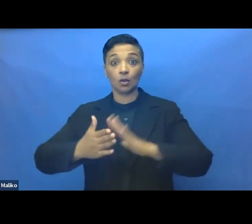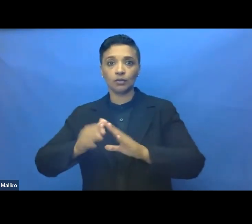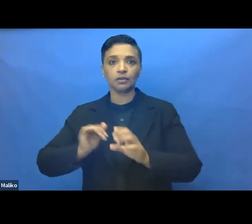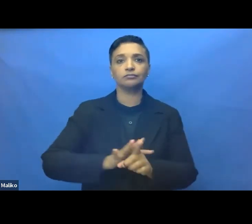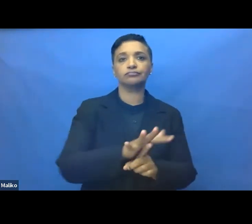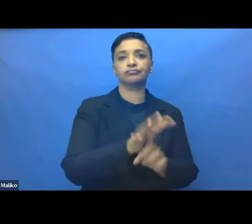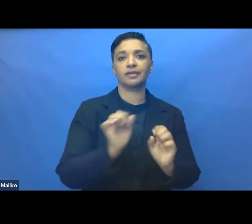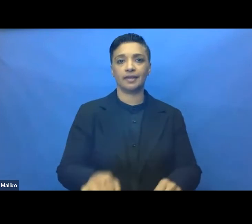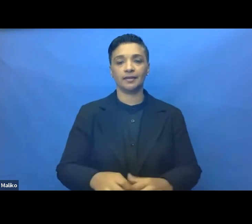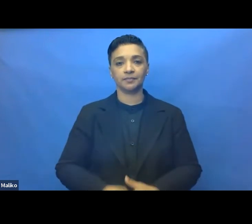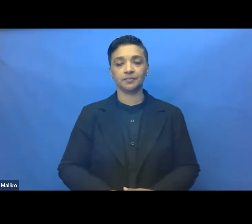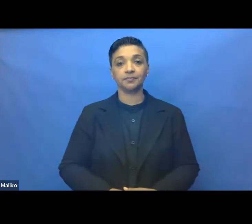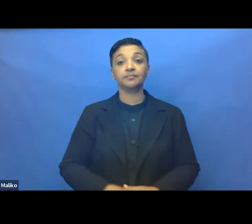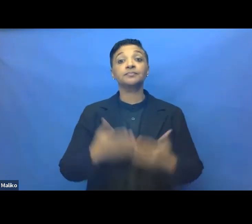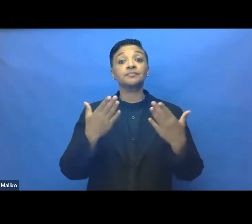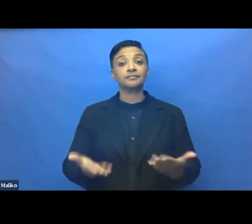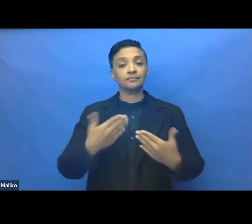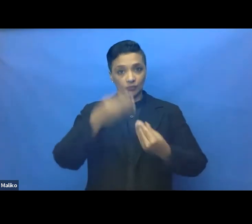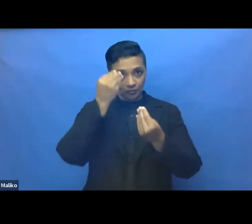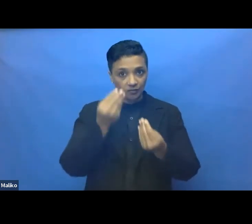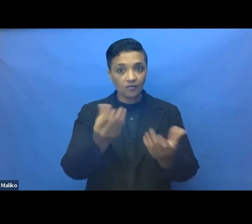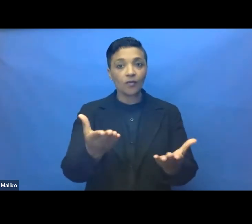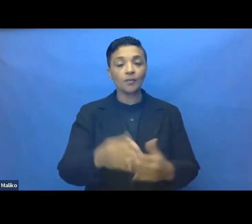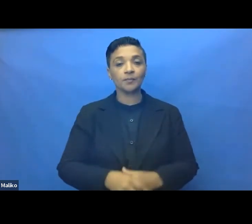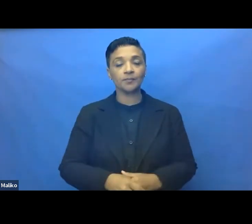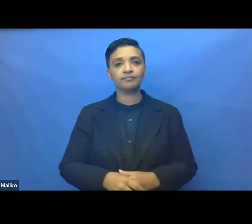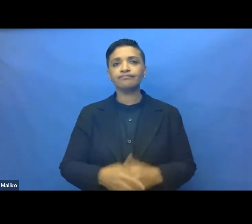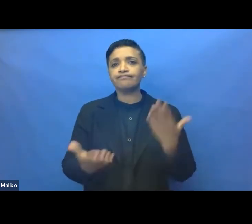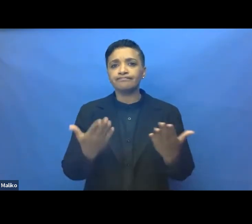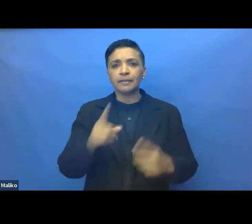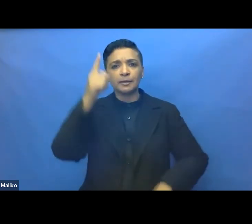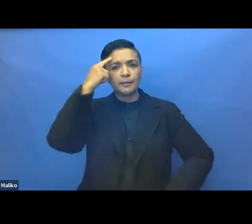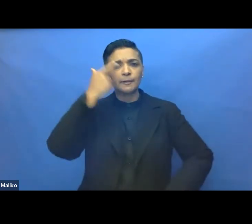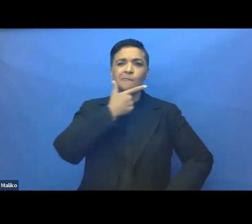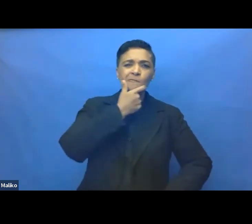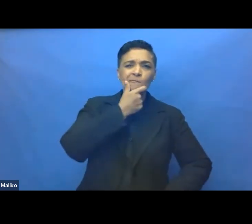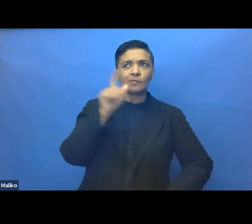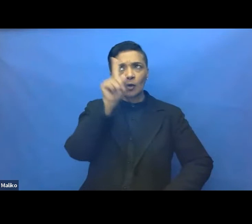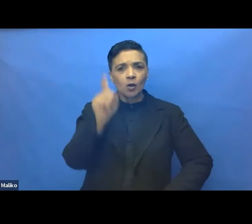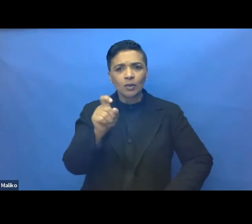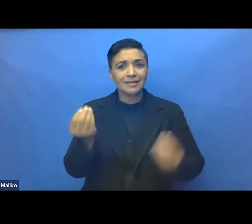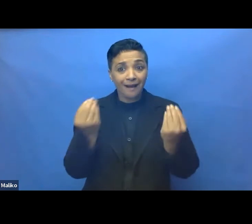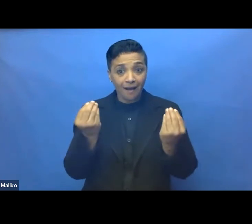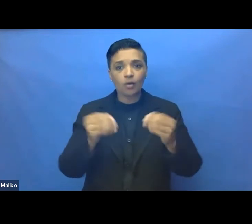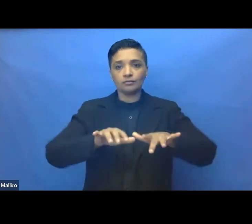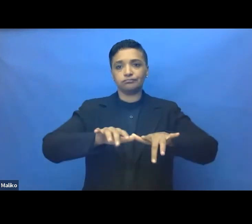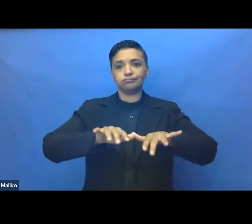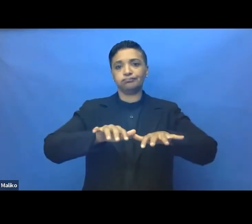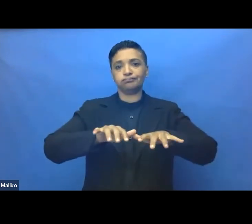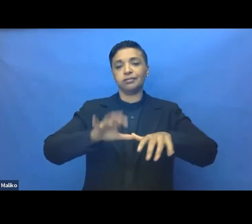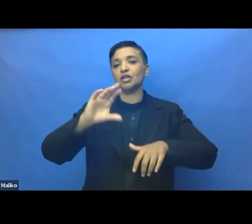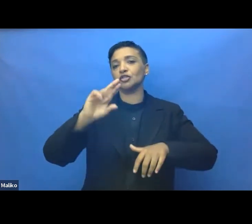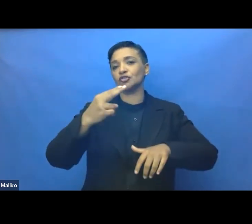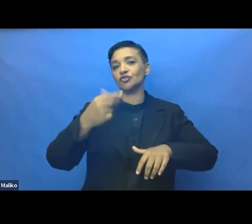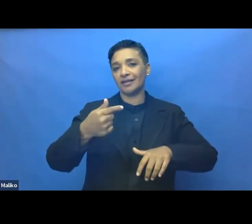marginalisés. Maintenant, je donne parole aux participants. Si vous avez des